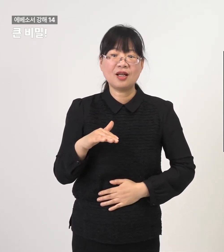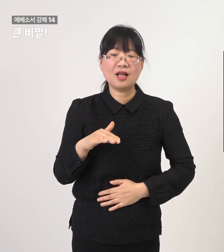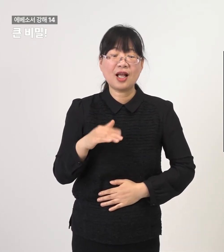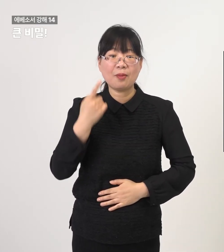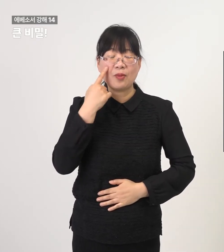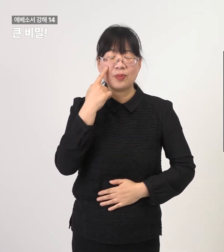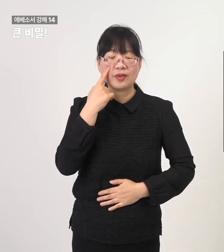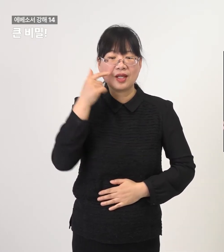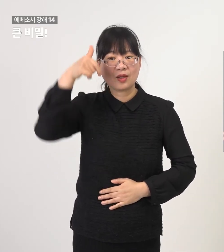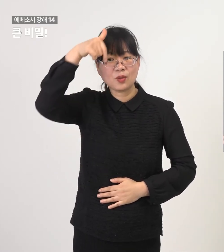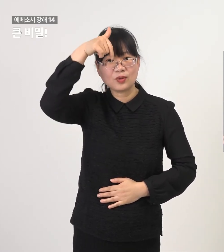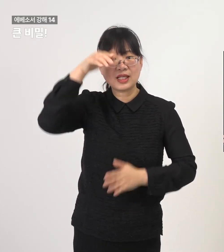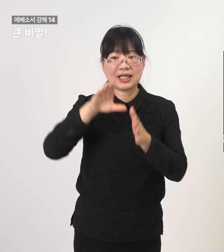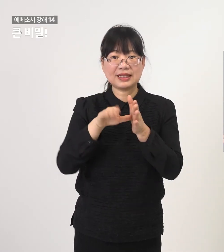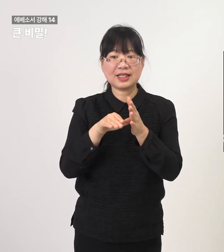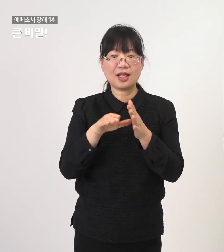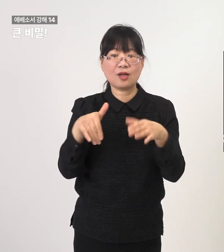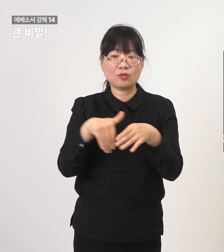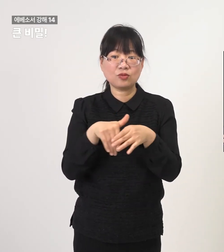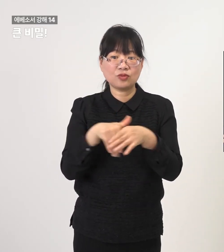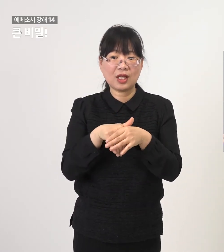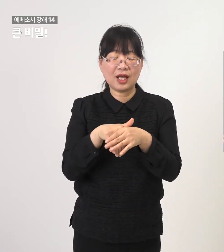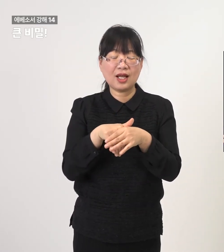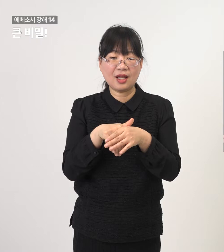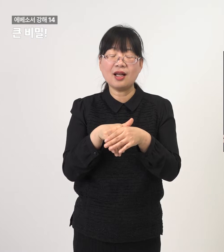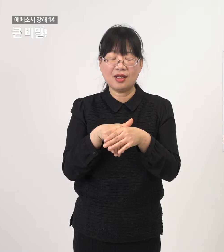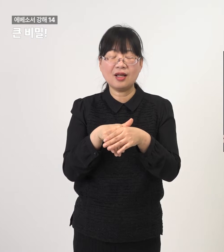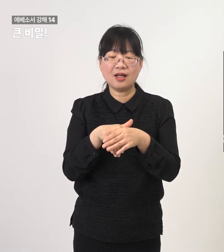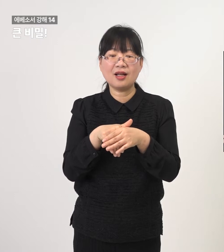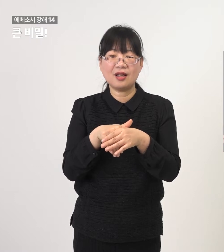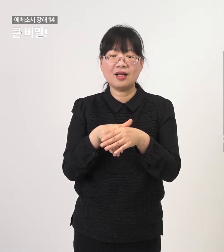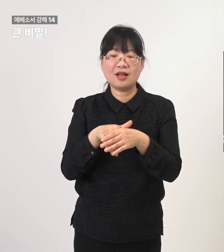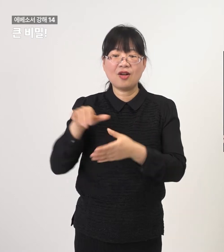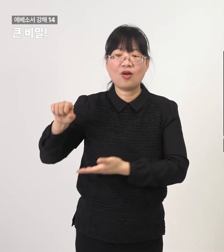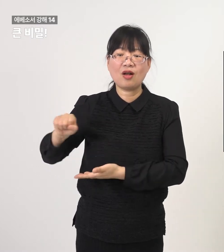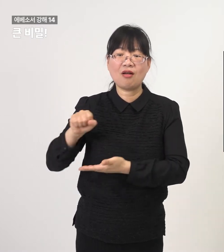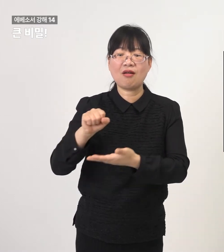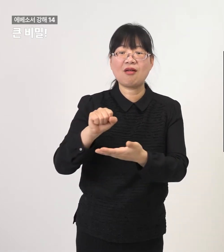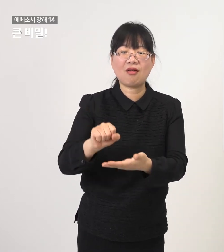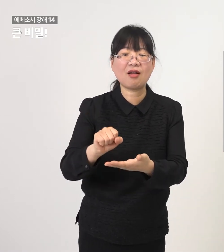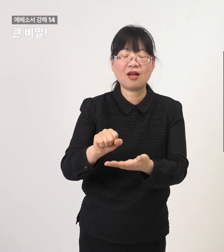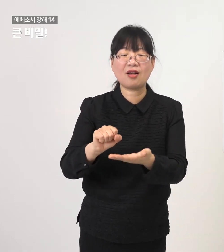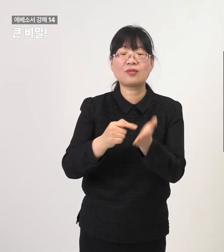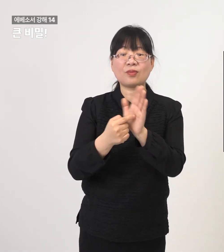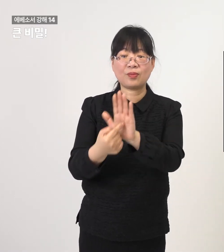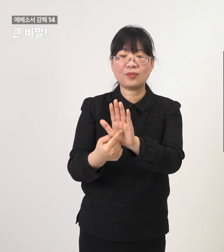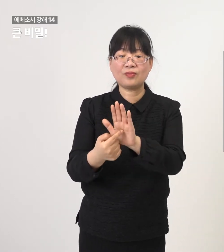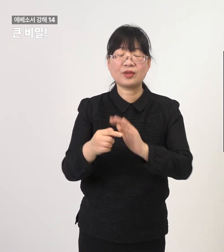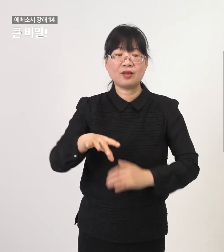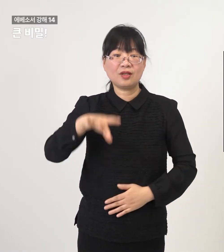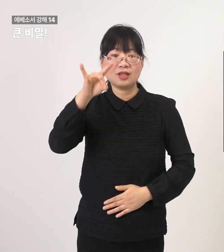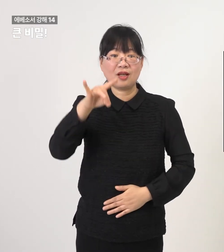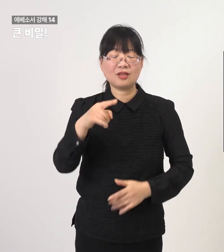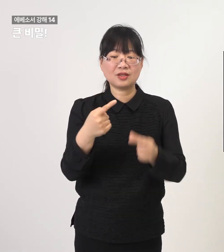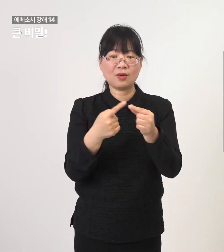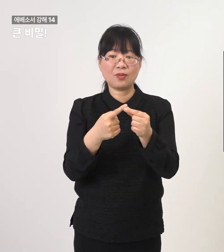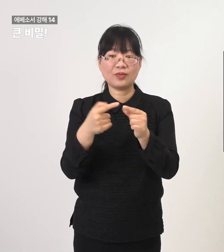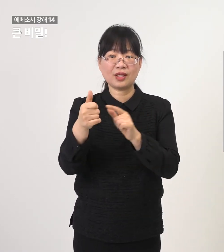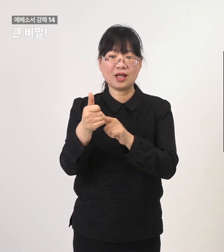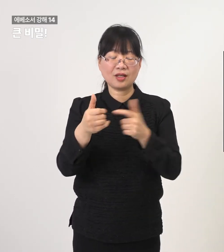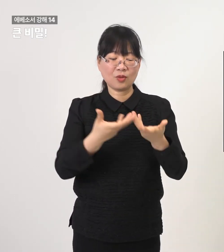텐데, 고대 시대의 문화를 전제할 수밖에 없습니다. 자, 우선 첫 번째